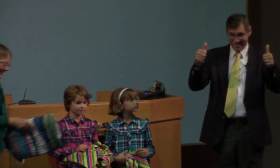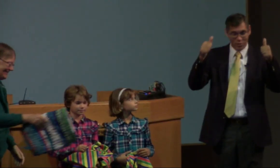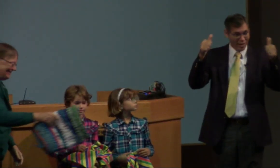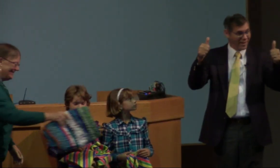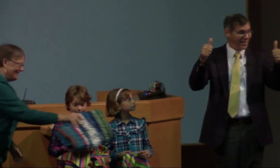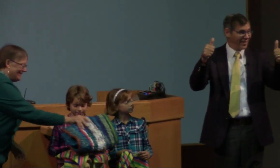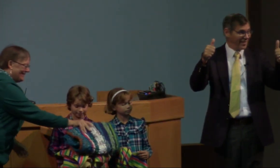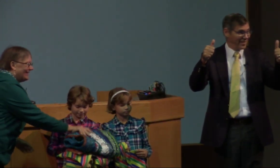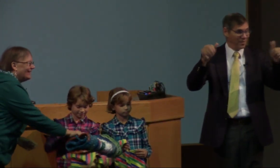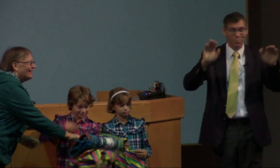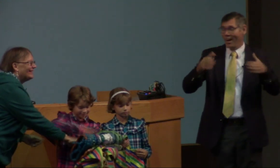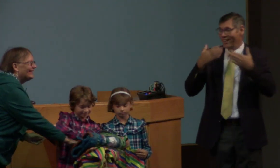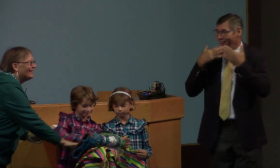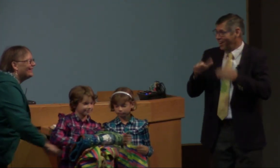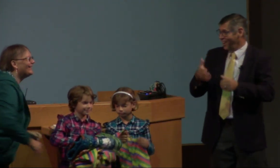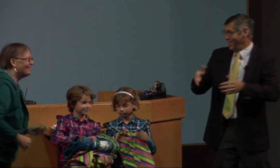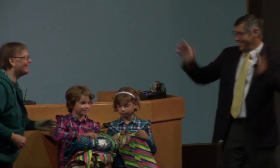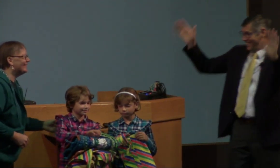Alright, baie dankie Annelie.